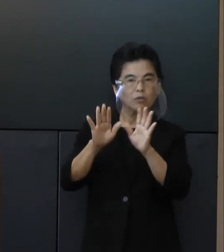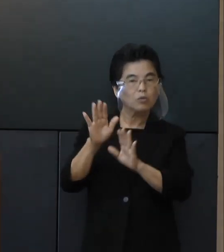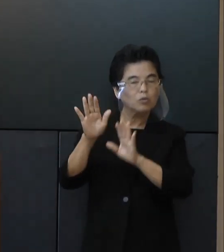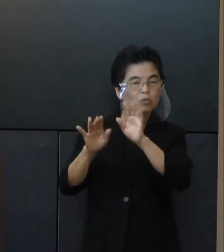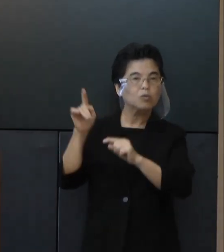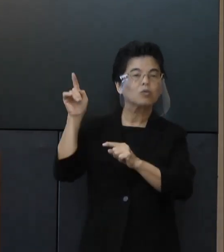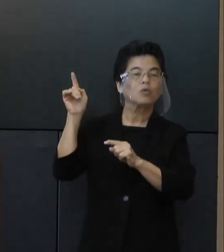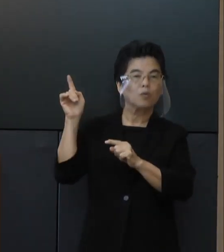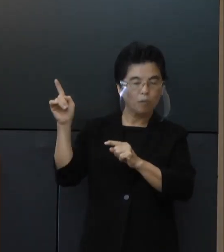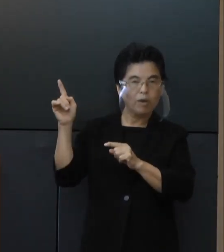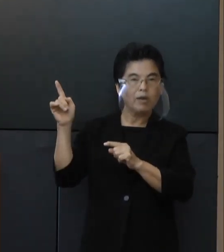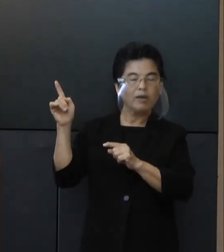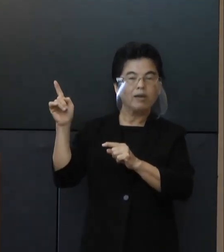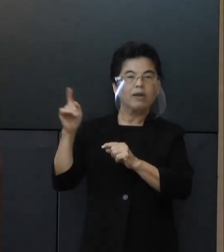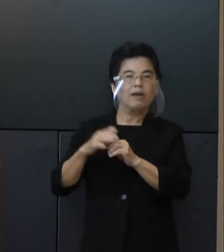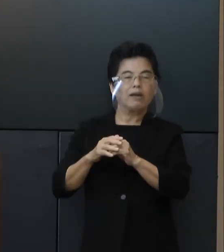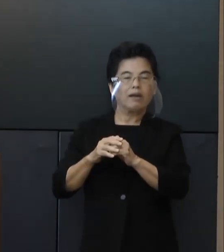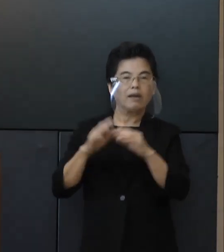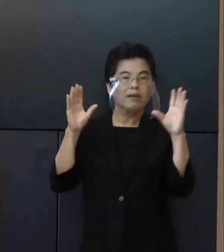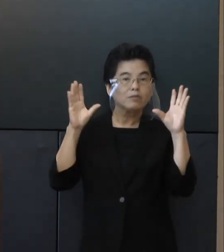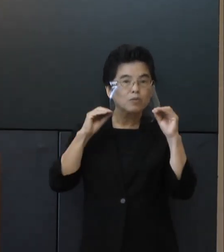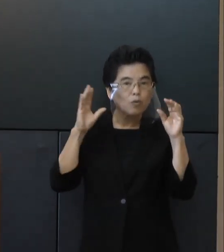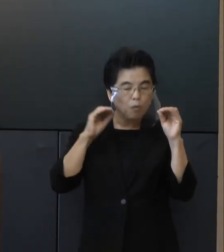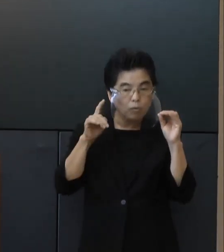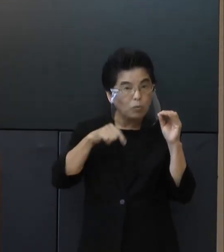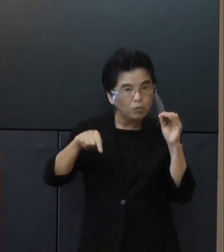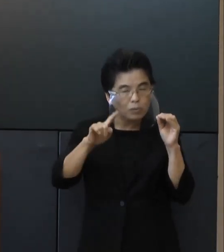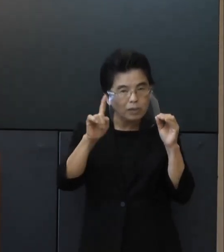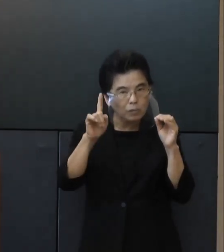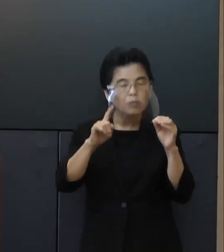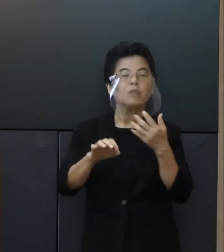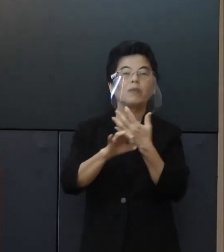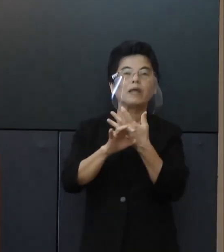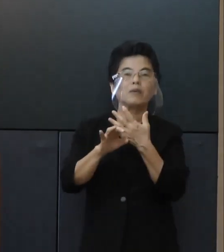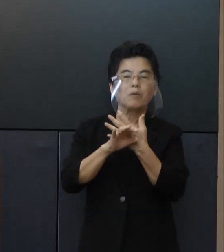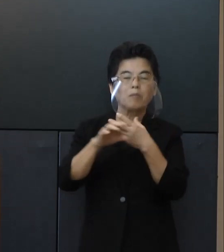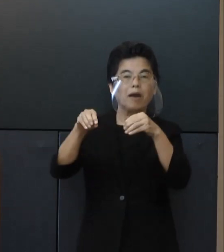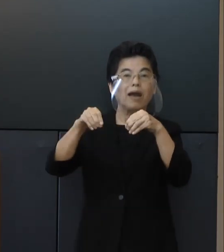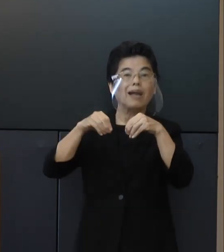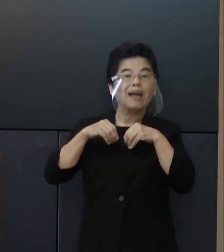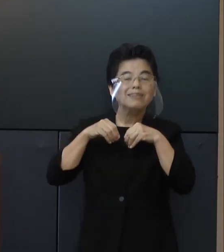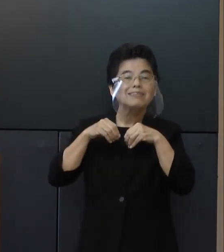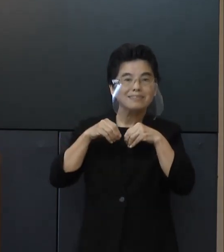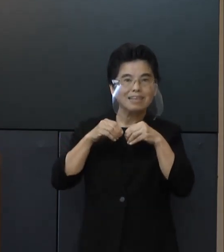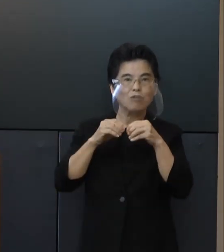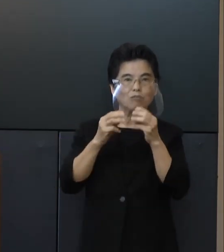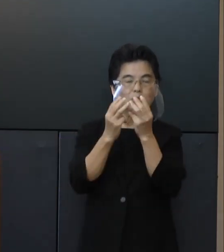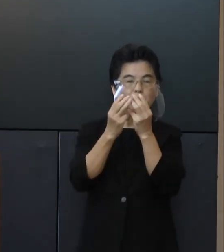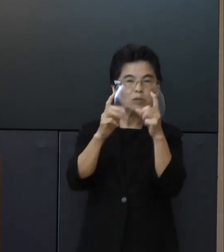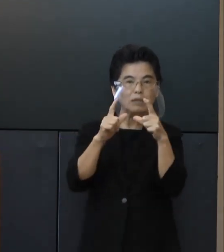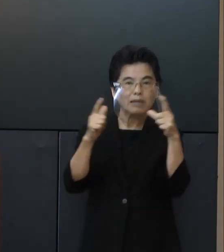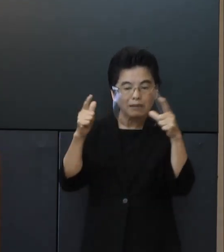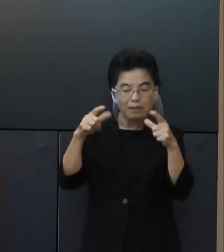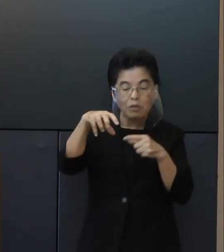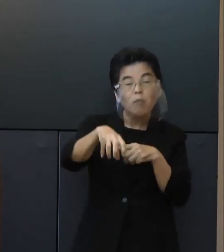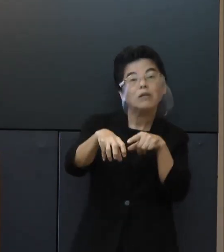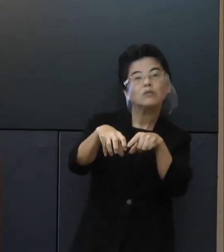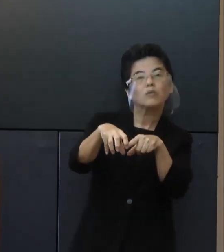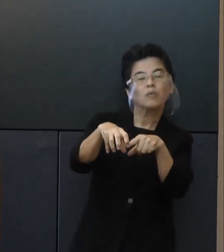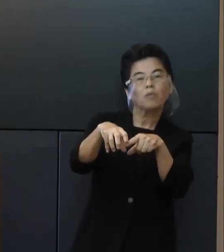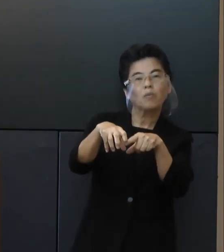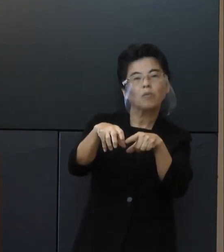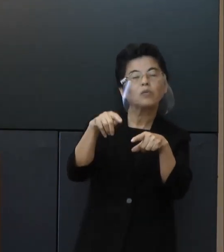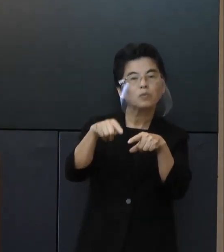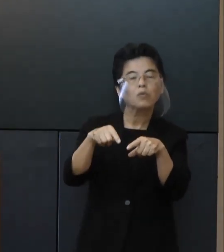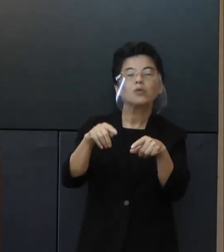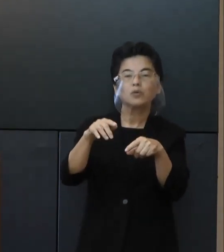は必要な情報収集の上、例えば感染の拡大しているような場所であるとか、そういうところ